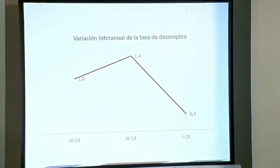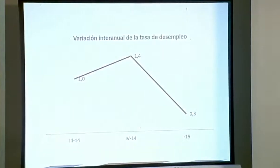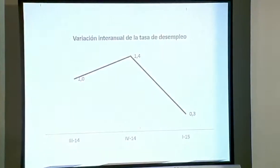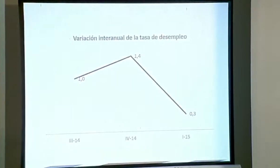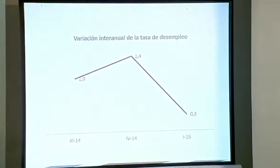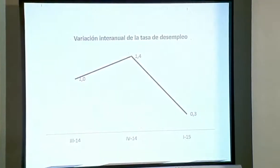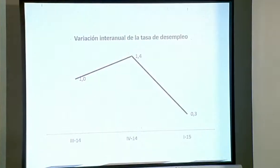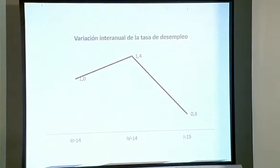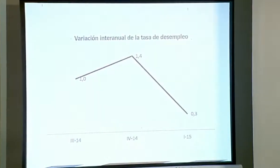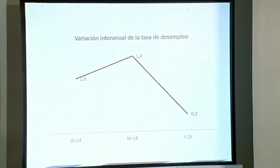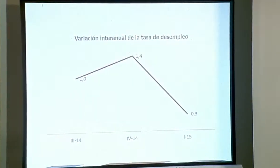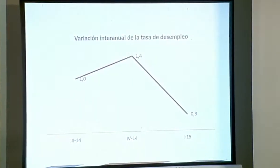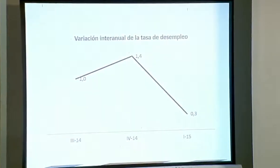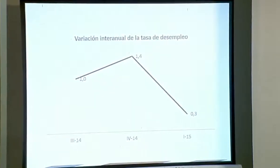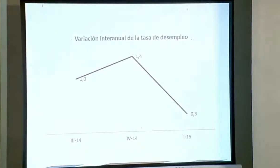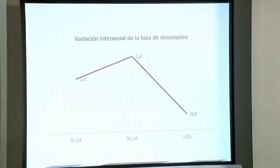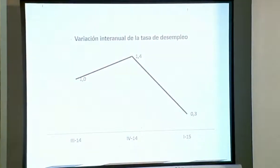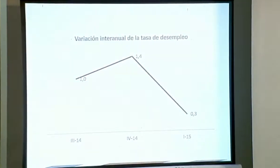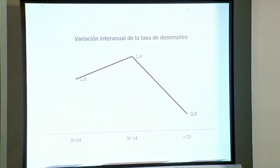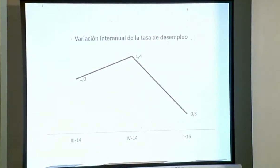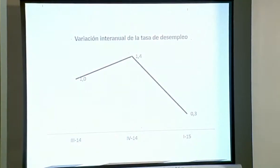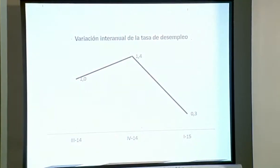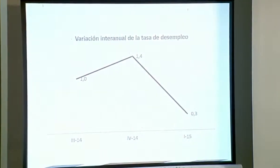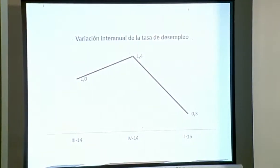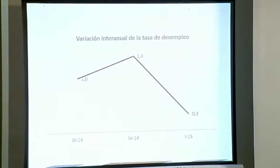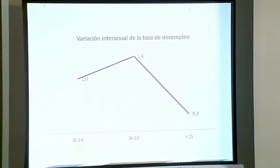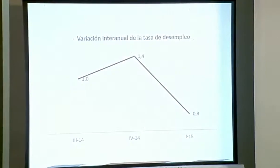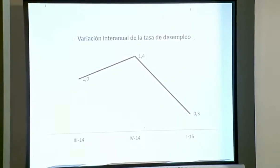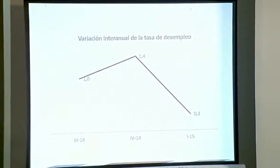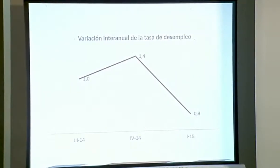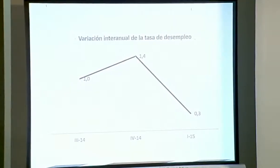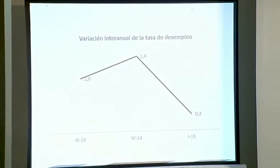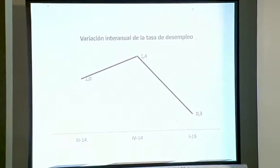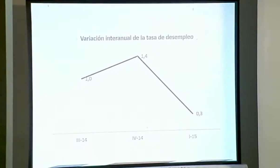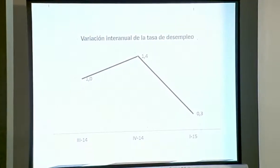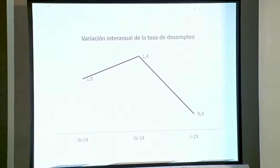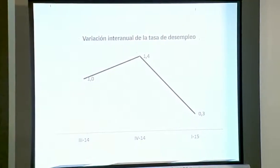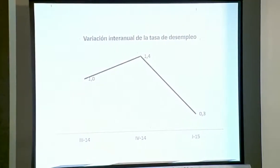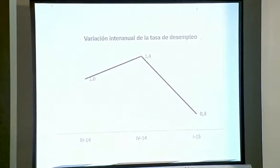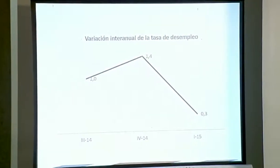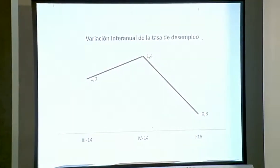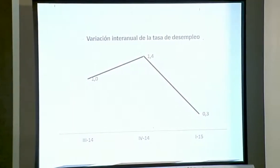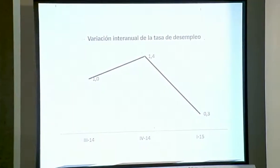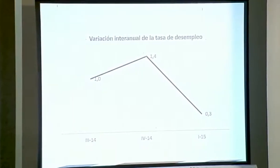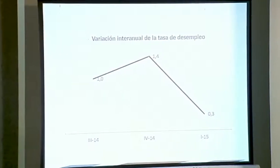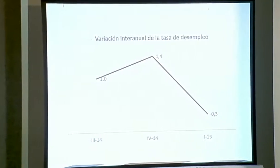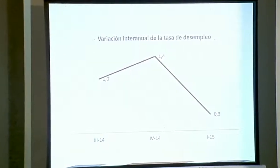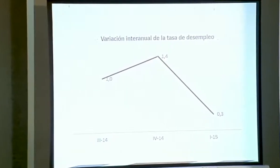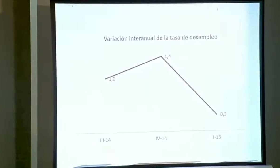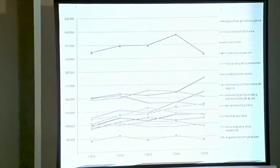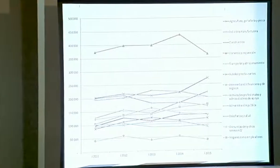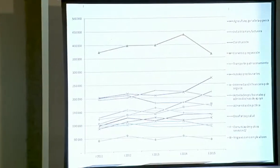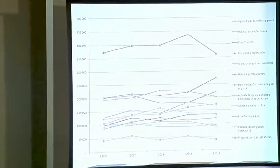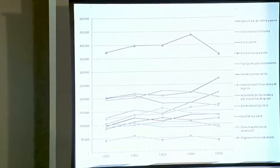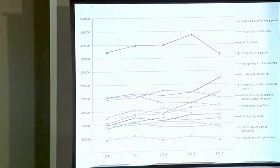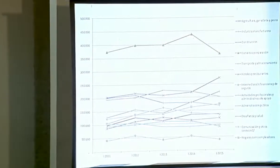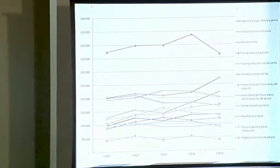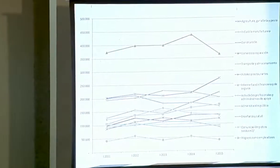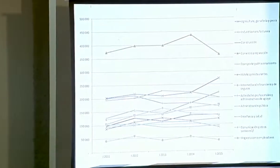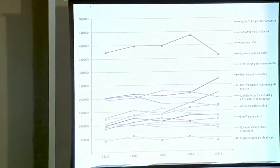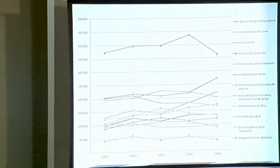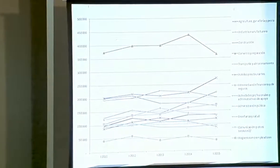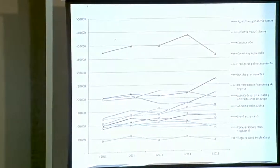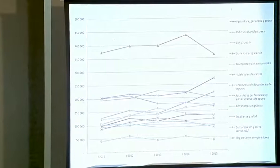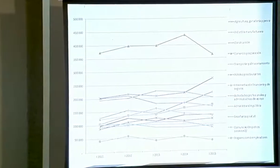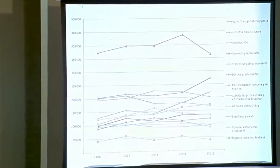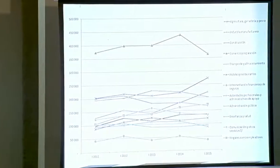términos, digamos, positivos, quiero decir, de comprensión para atender el tema, es que el desempleo está focalizado en el